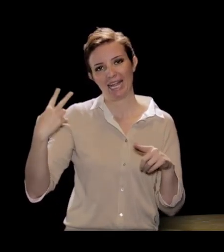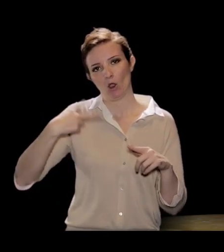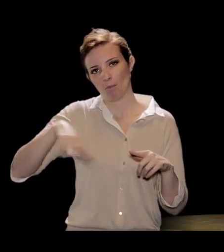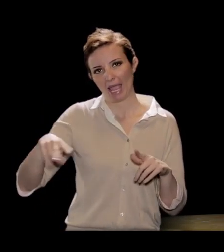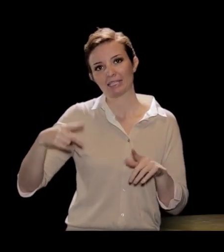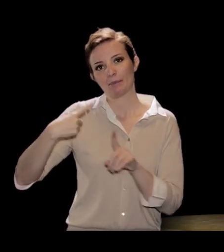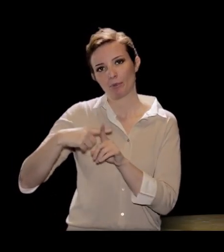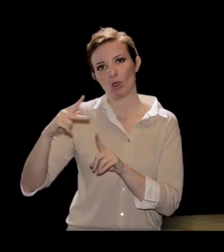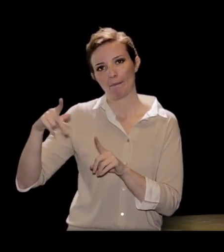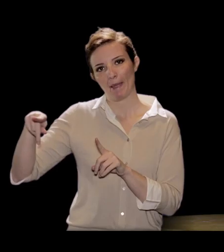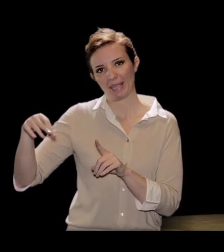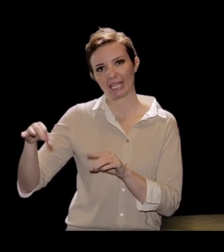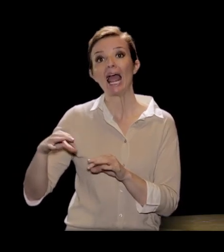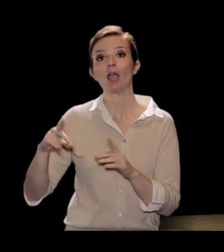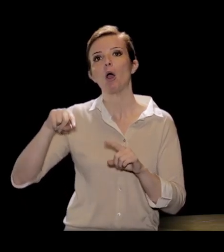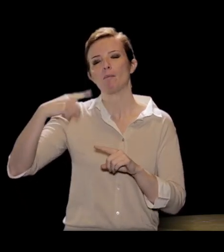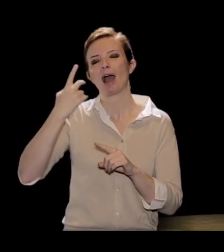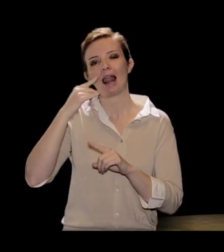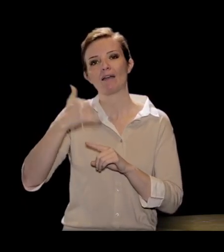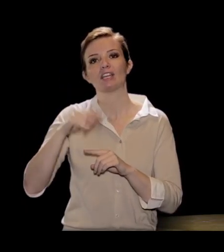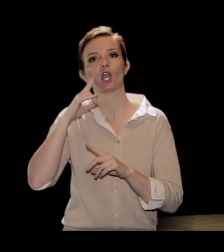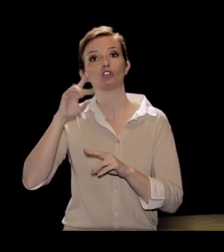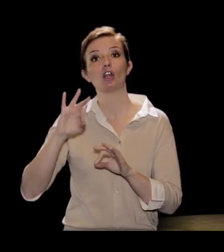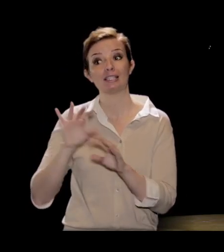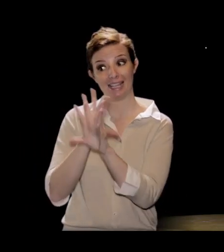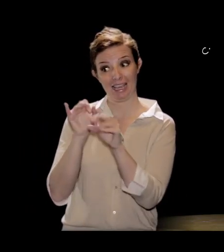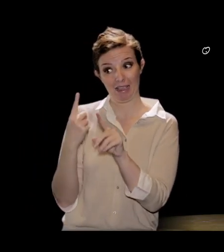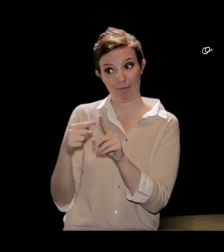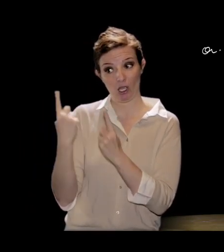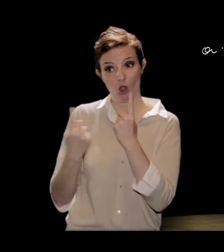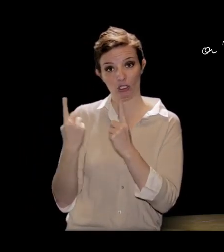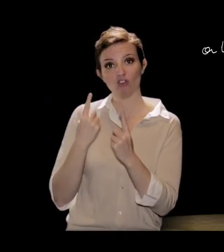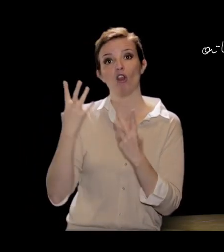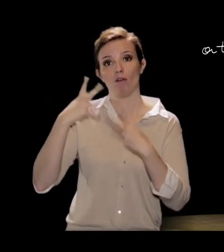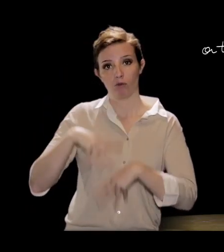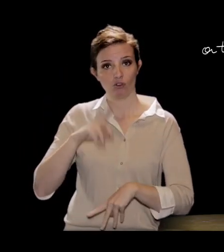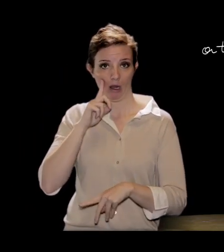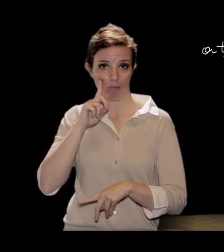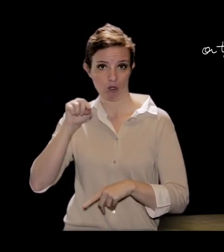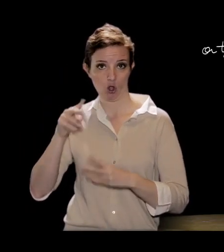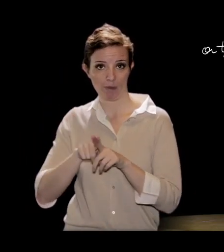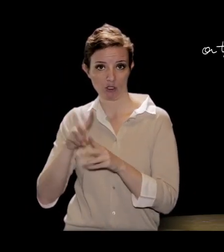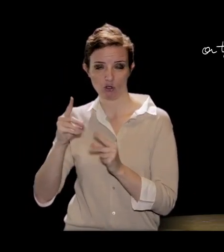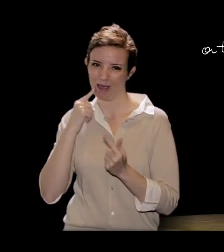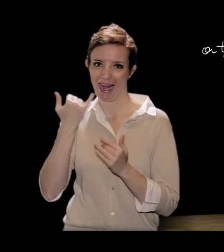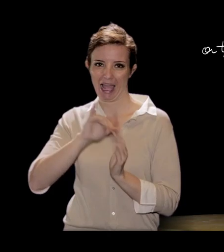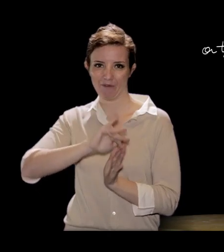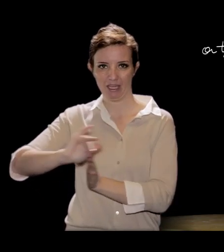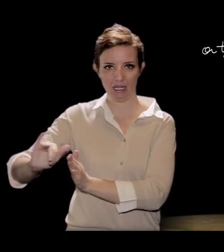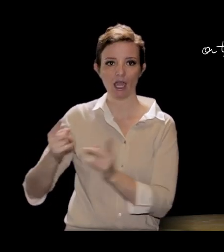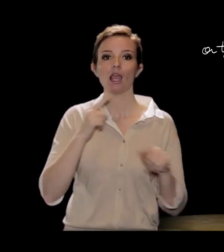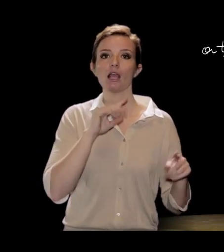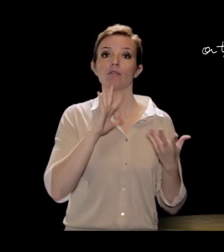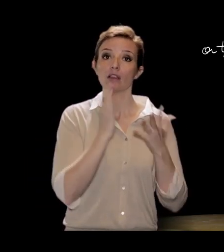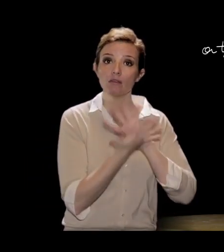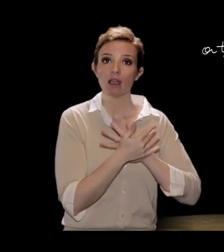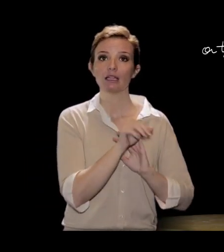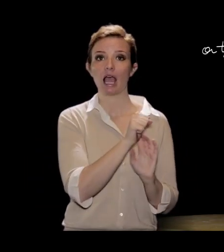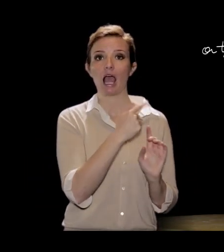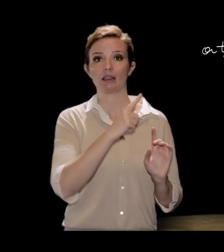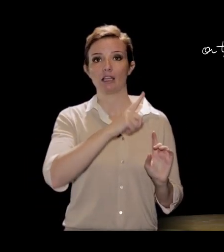verificare se questa qui è proprio soluzione dell'equazione evidentemente. L'equazione si trasformerà in a tangent quadro x